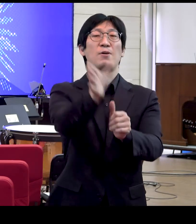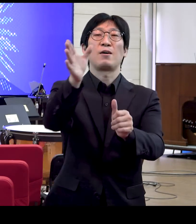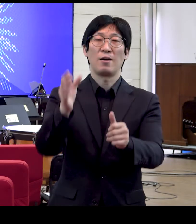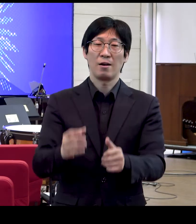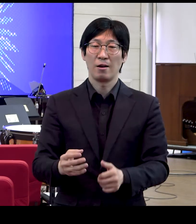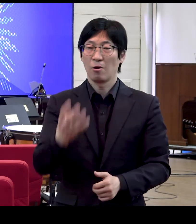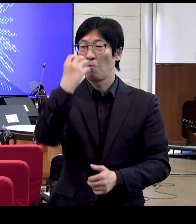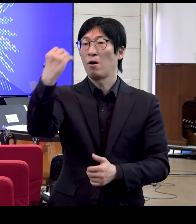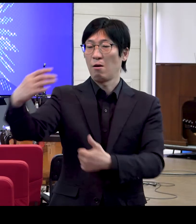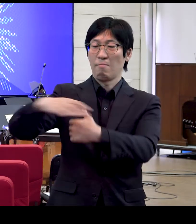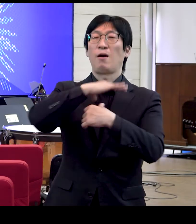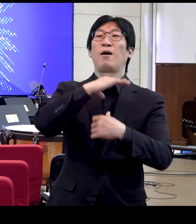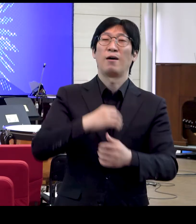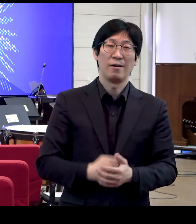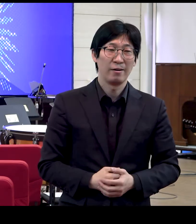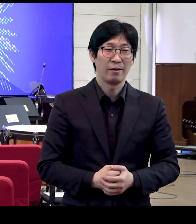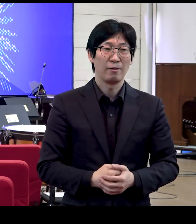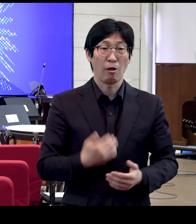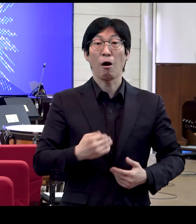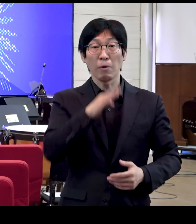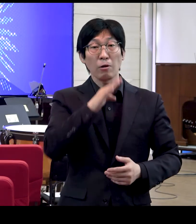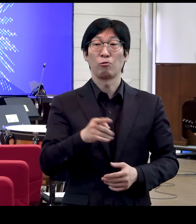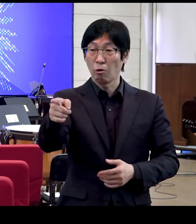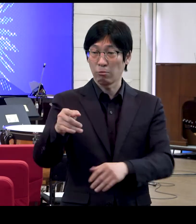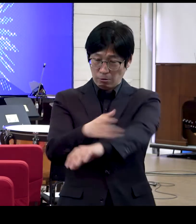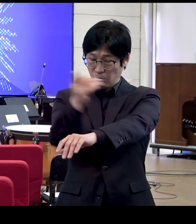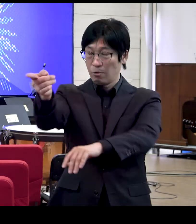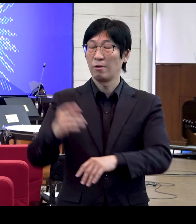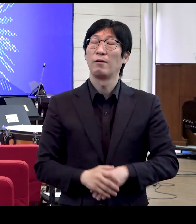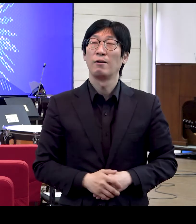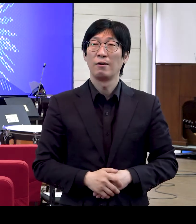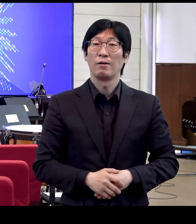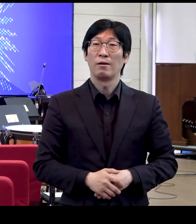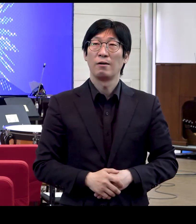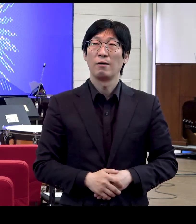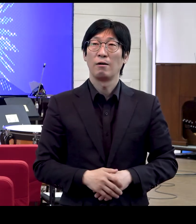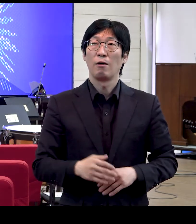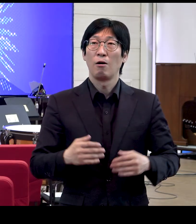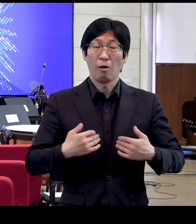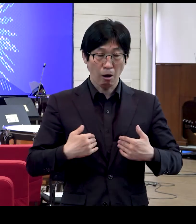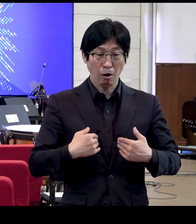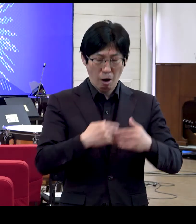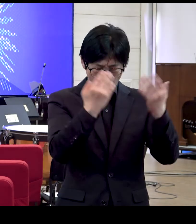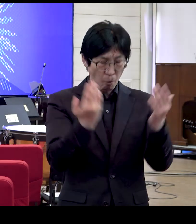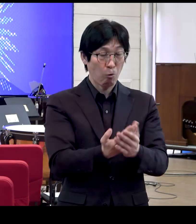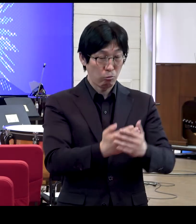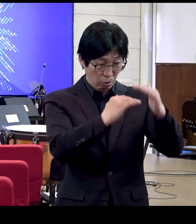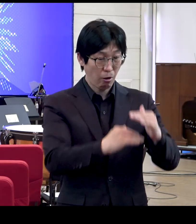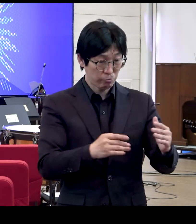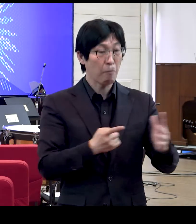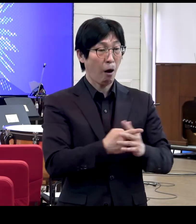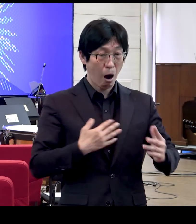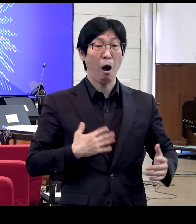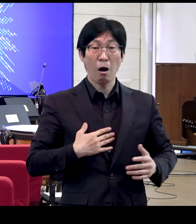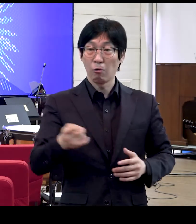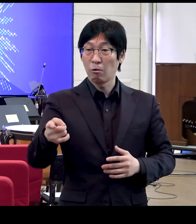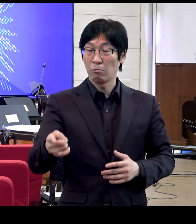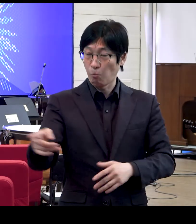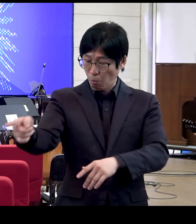거예요. 교만해서 그런 거예요. 내가 옳다고 하는, 그 말은 뭐예요? 넌 틀렸다 아닙니까? 내가 모든 걸 다 안다고